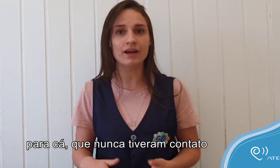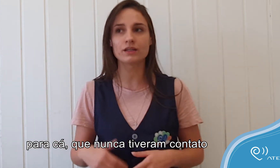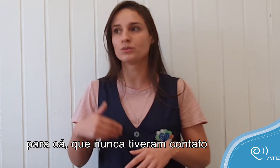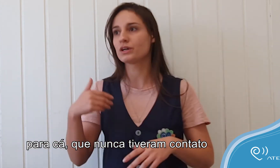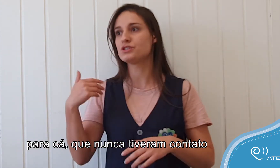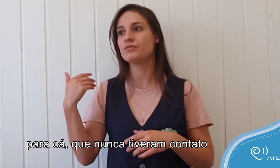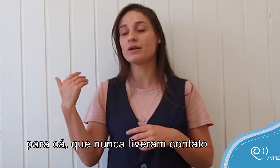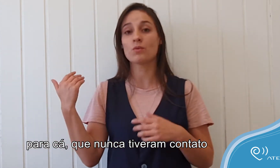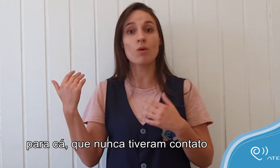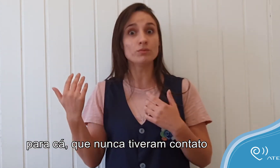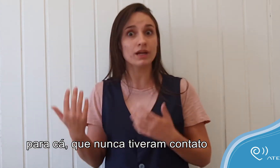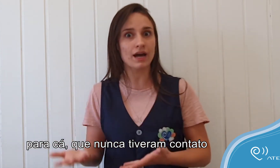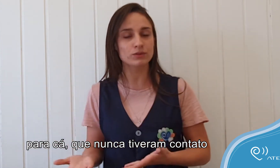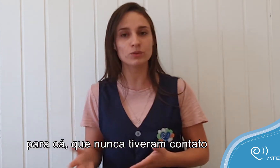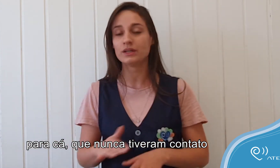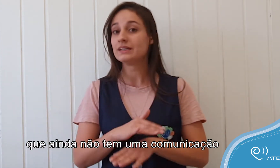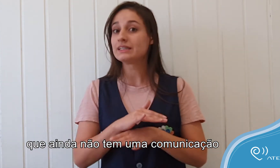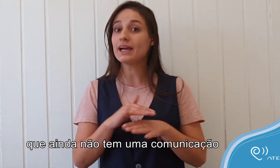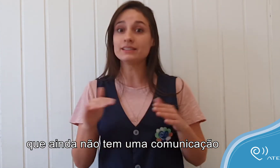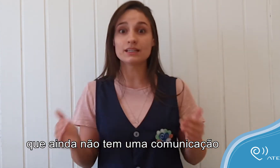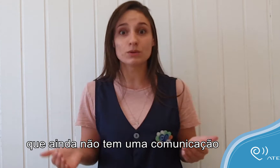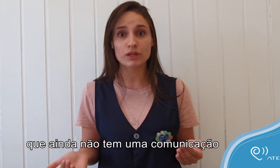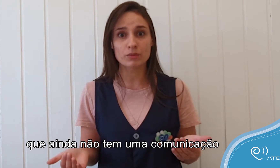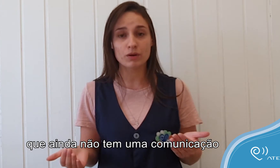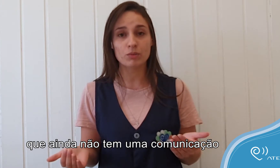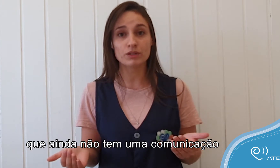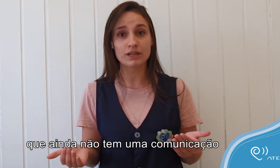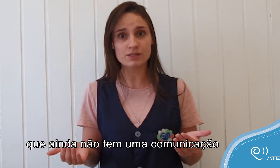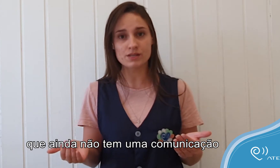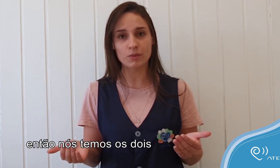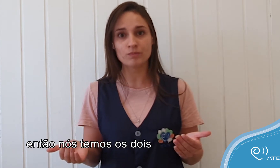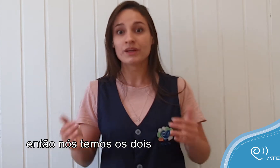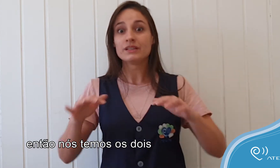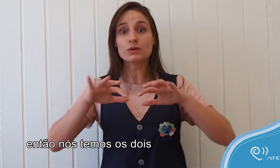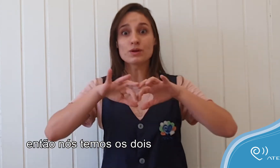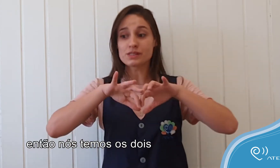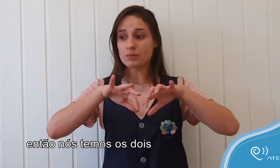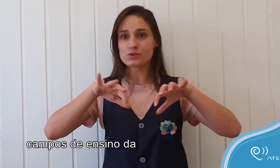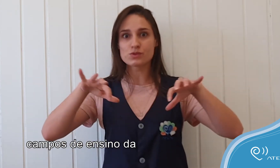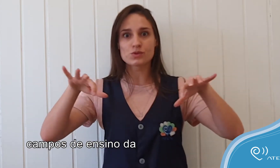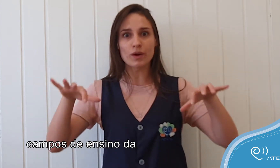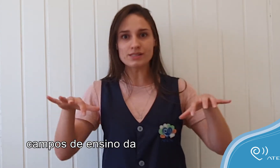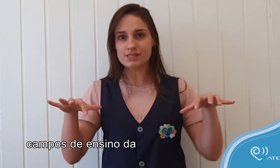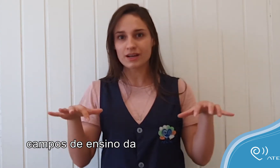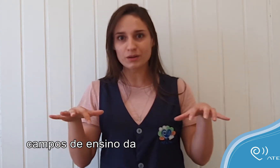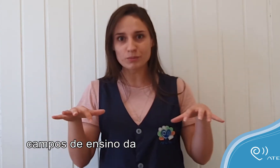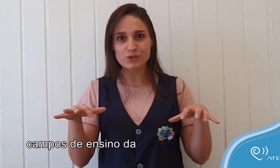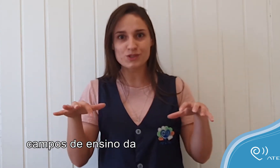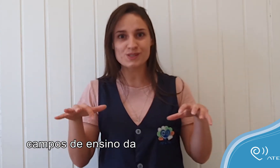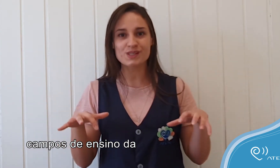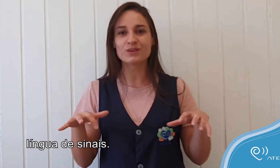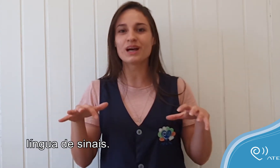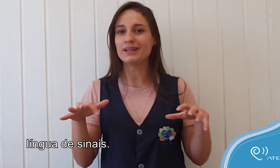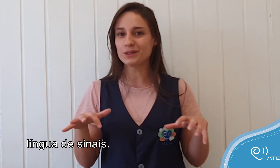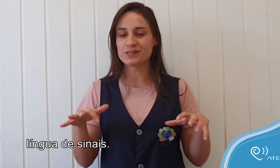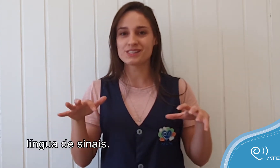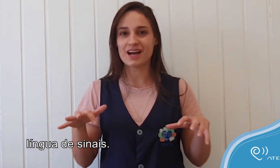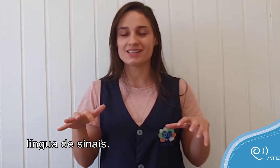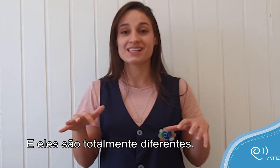nunca tiveram contato, que ainda não têm uma comunicação. Então nós temos os dois campos de ensino da língua de sinais e